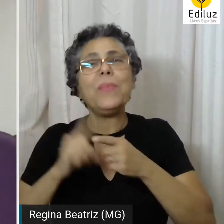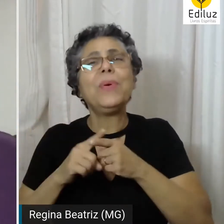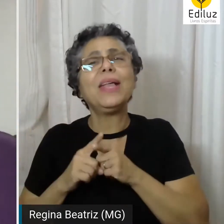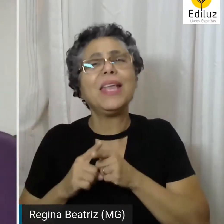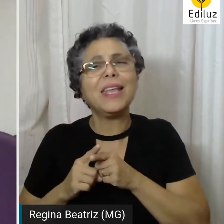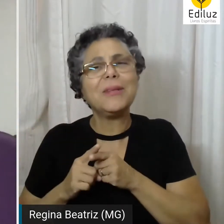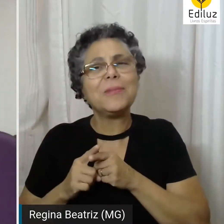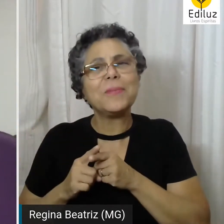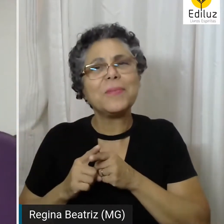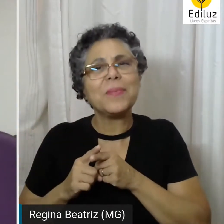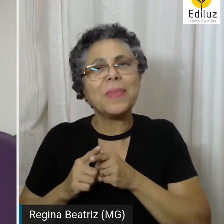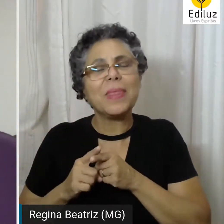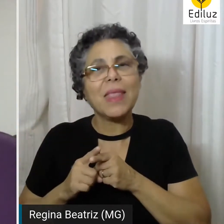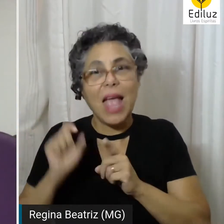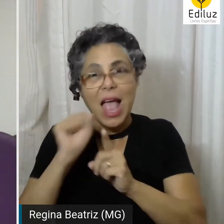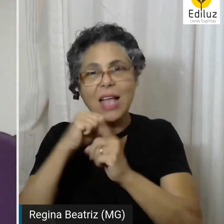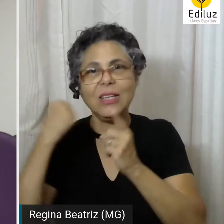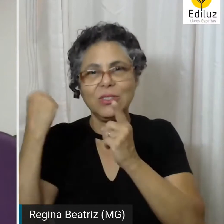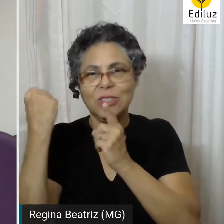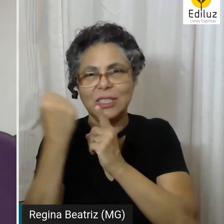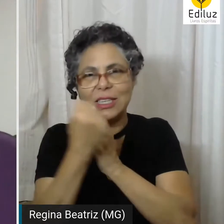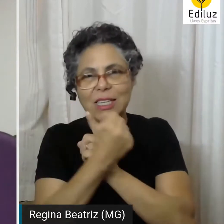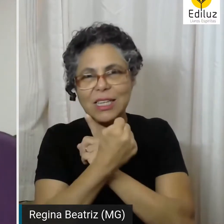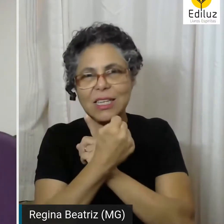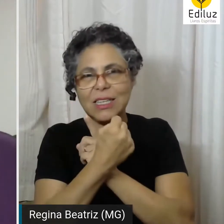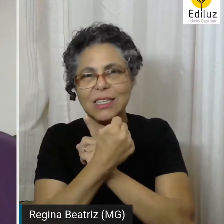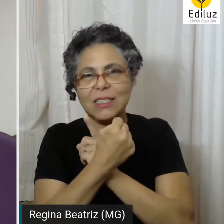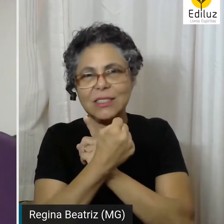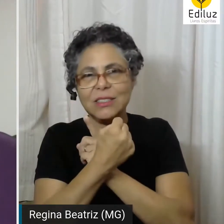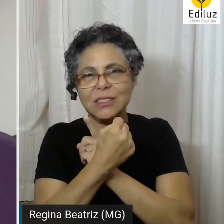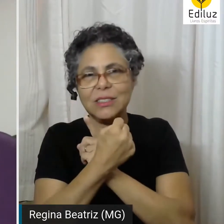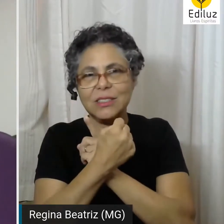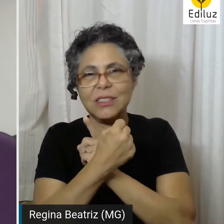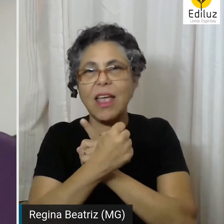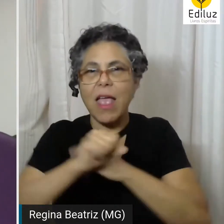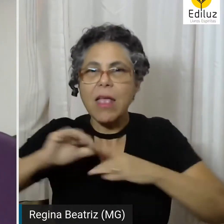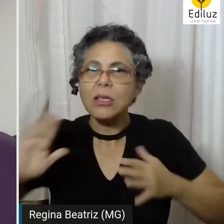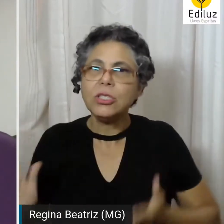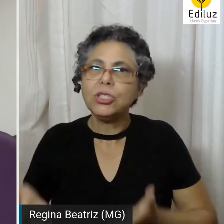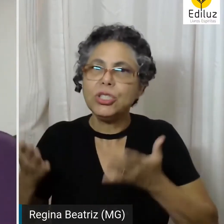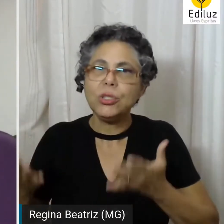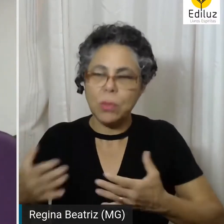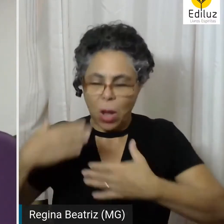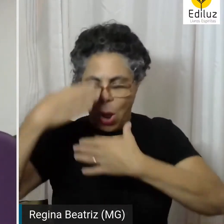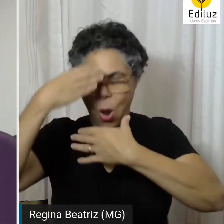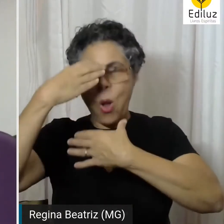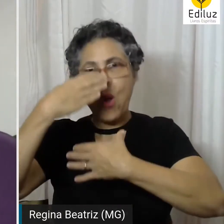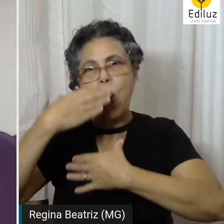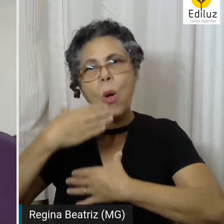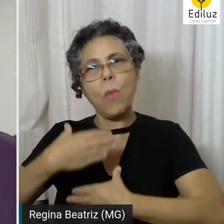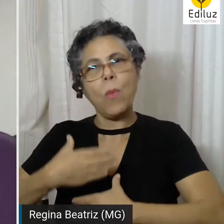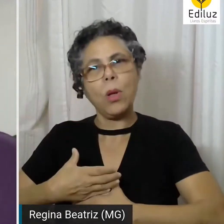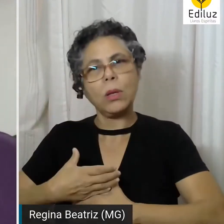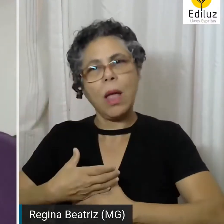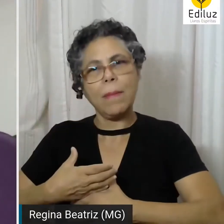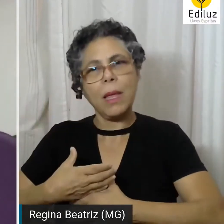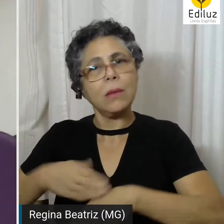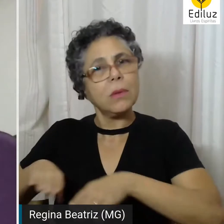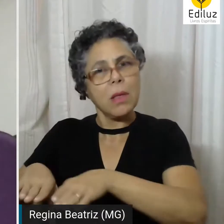porque a sociedade estimula comportamentos massificados,